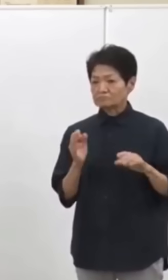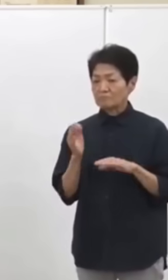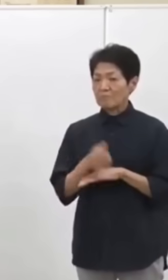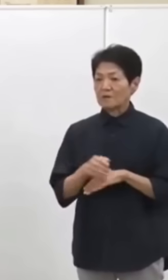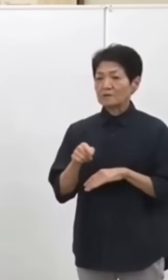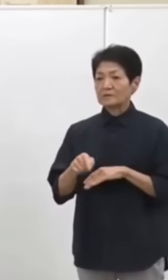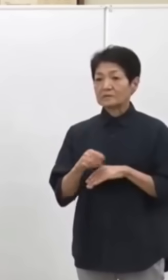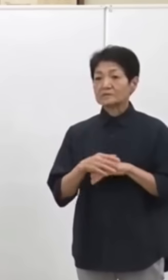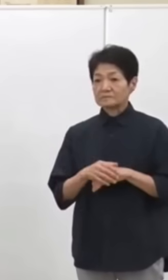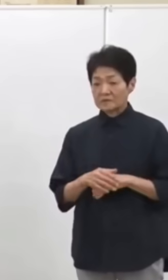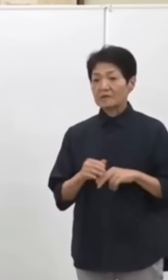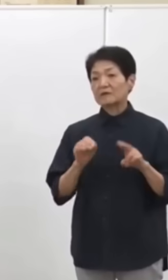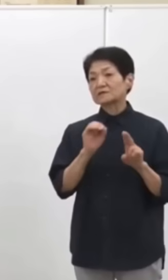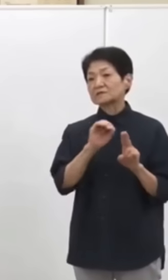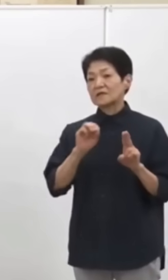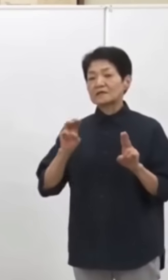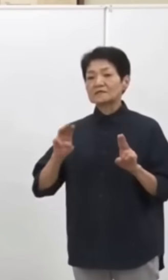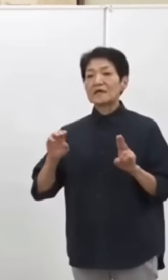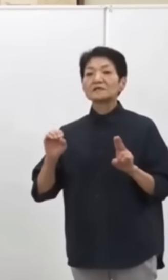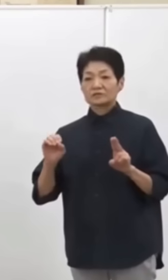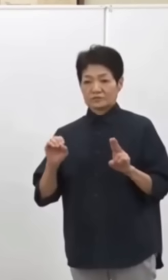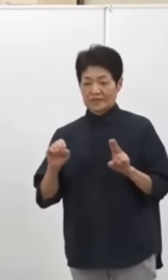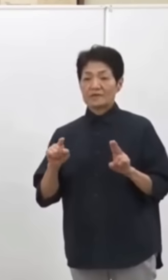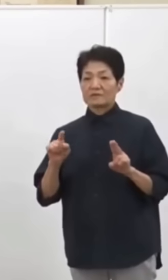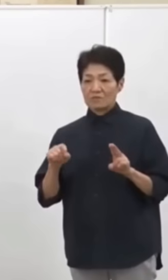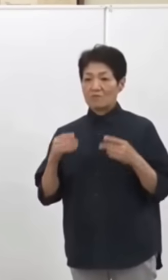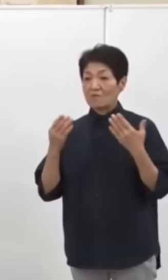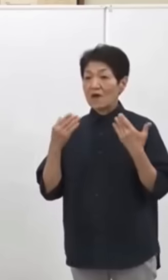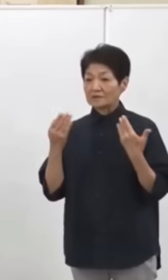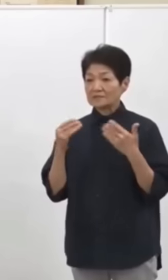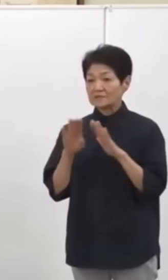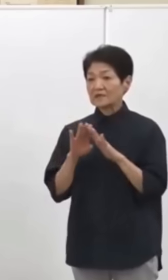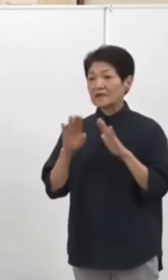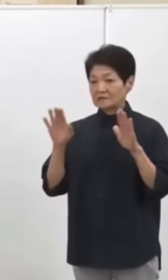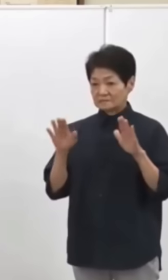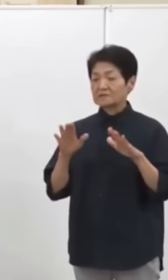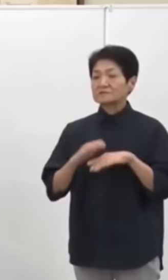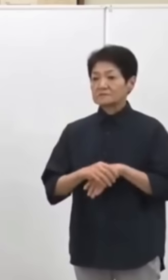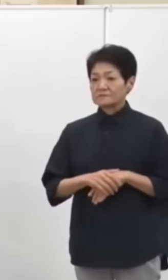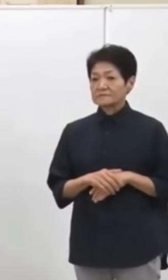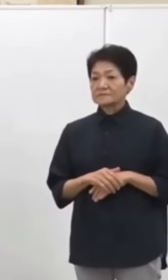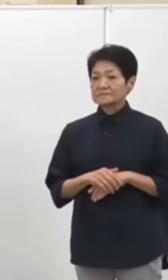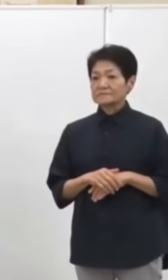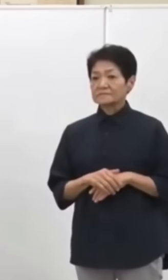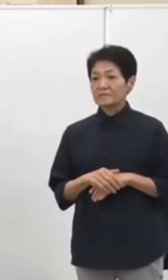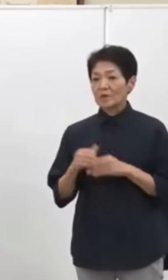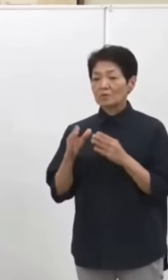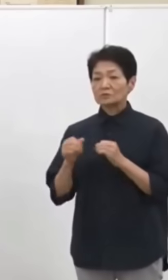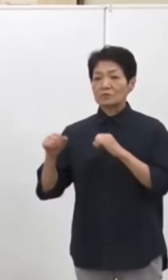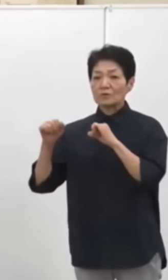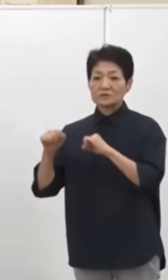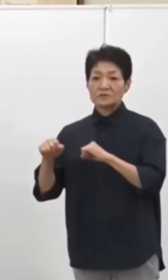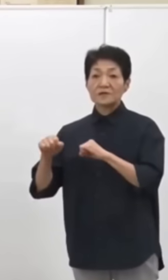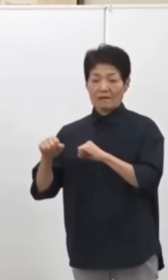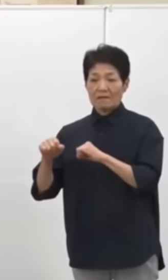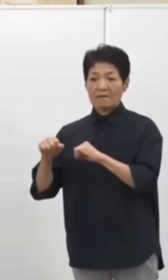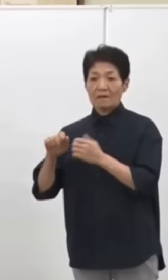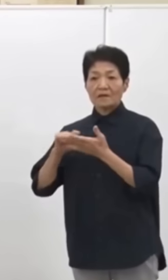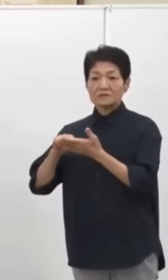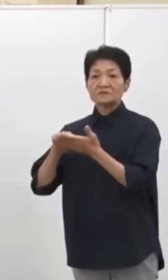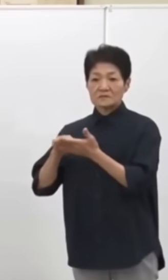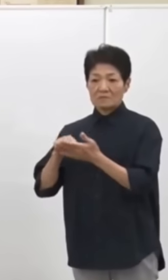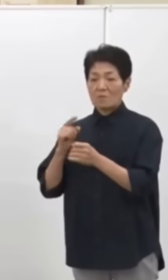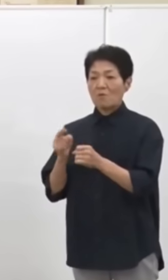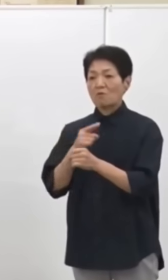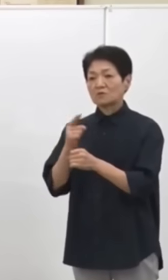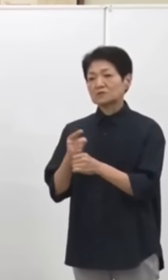われるぐらい、2030年秋にこの開業になってますし、手続き面に関してもですね、国の認可申請もかなり1年伸び